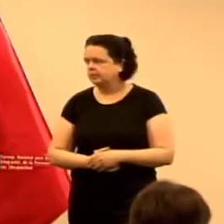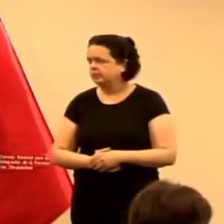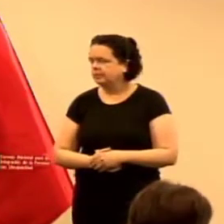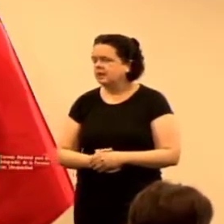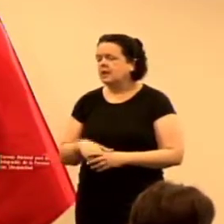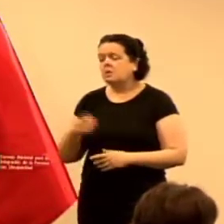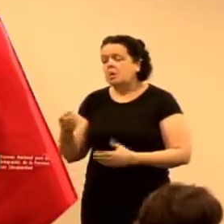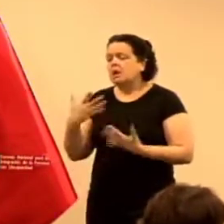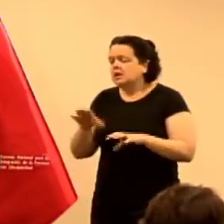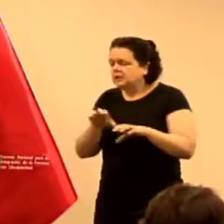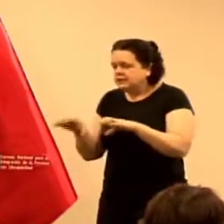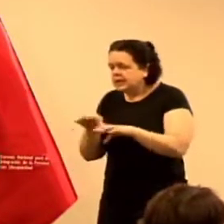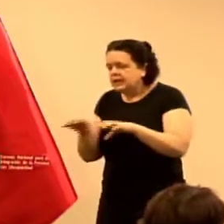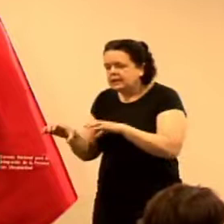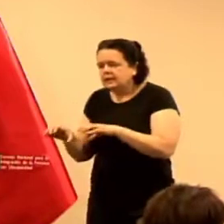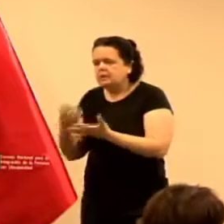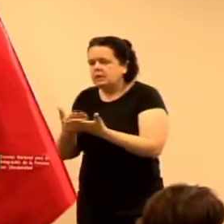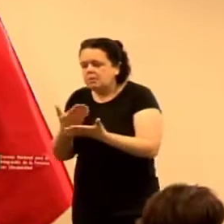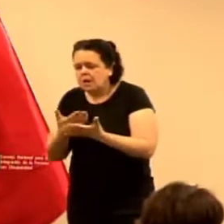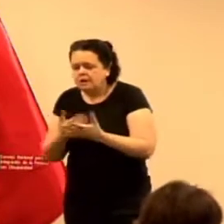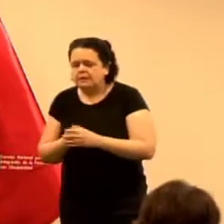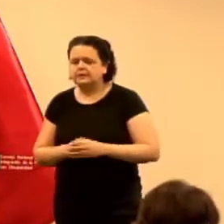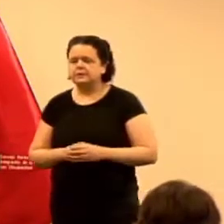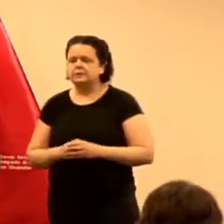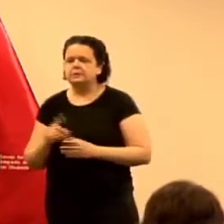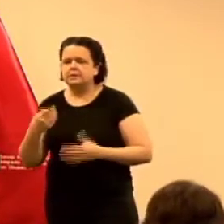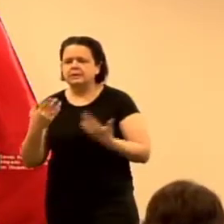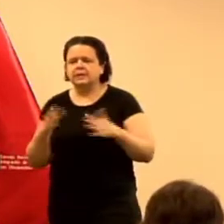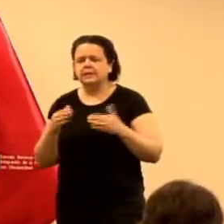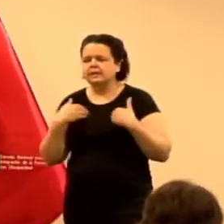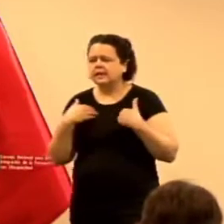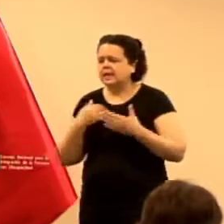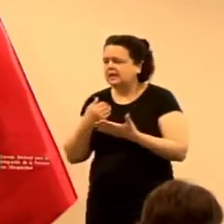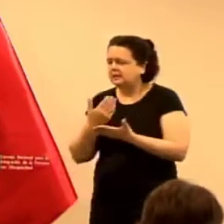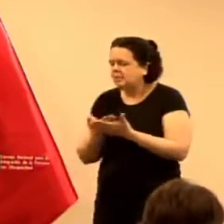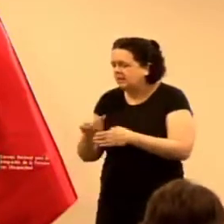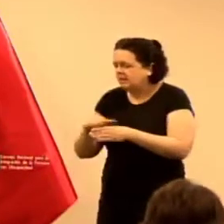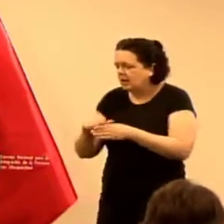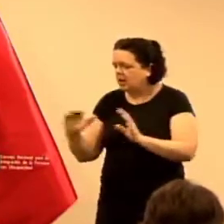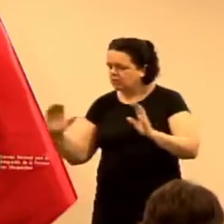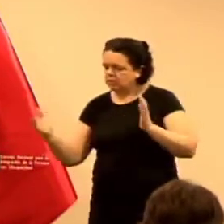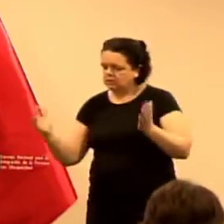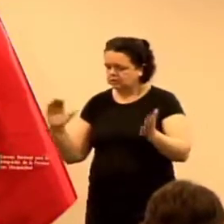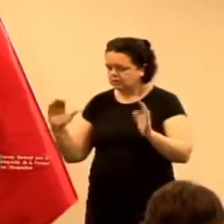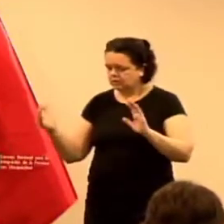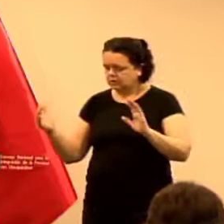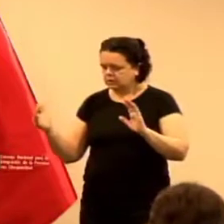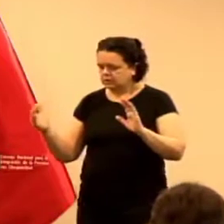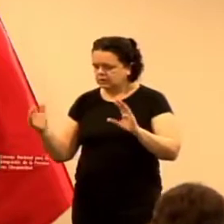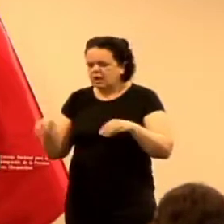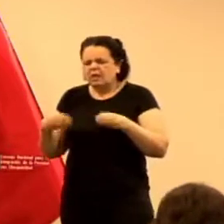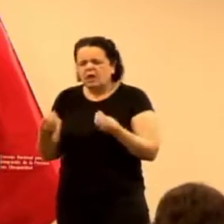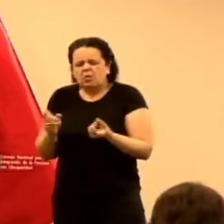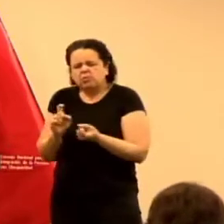Se hizo entonces, una vez que se implementaron las primeras pruebas, una comparación de